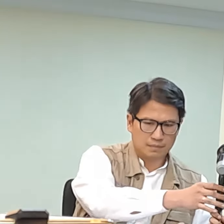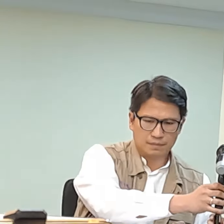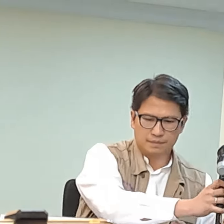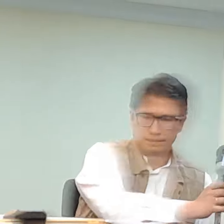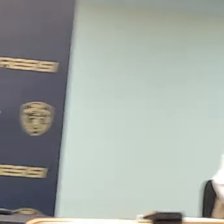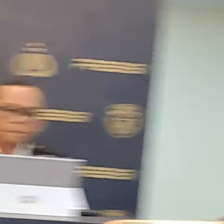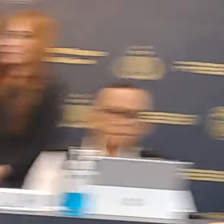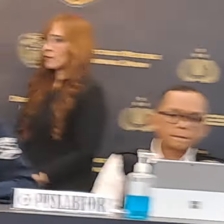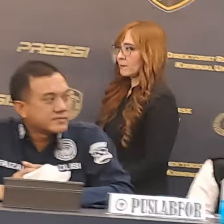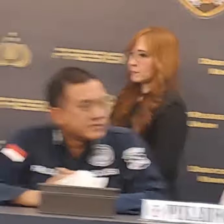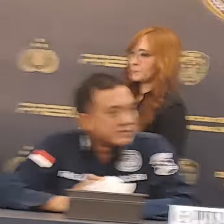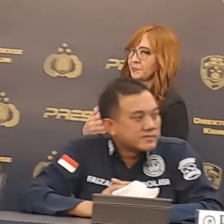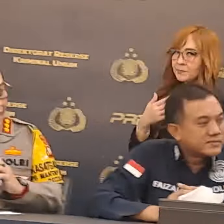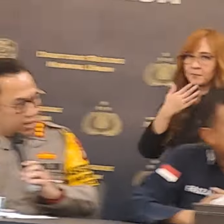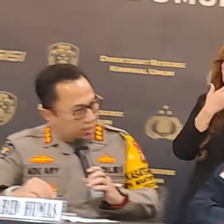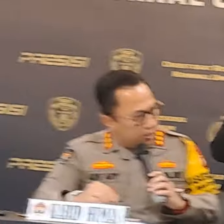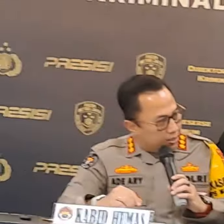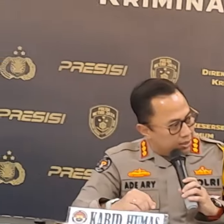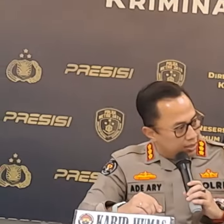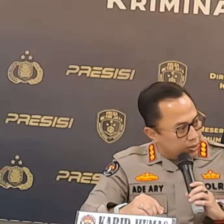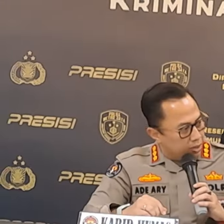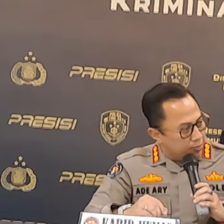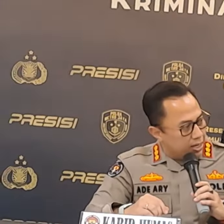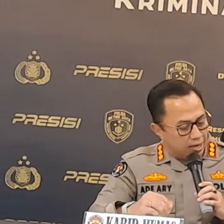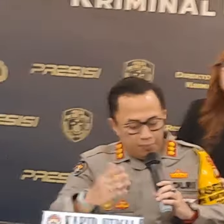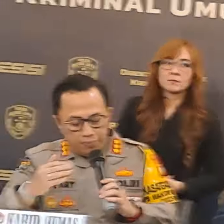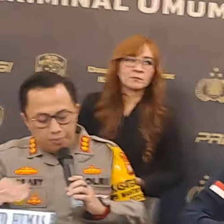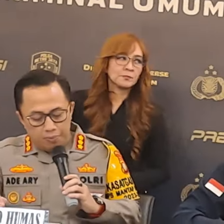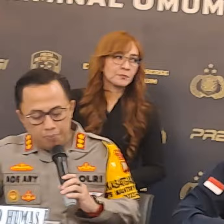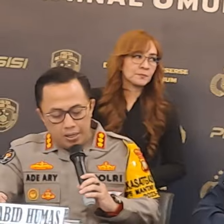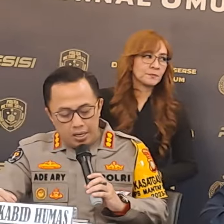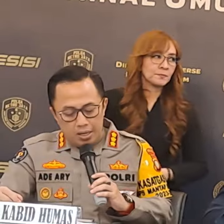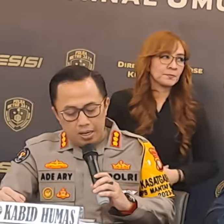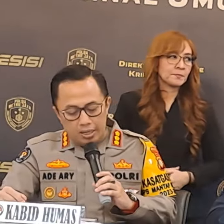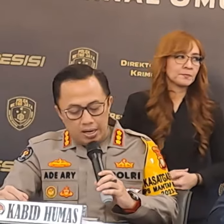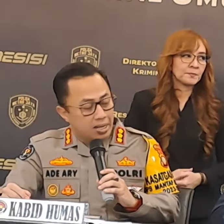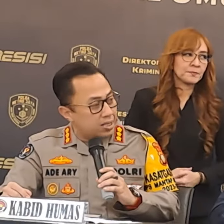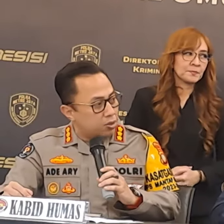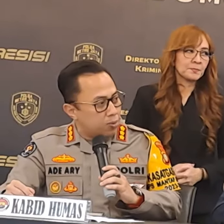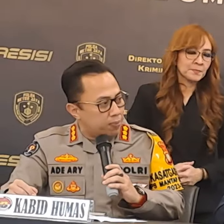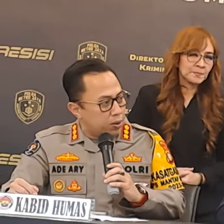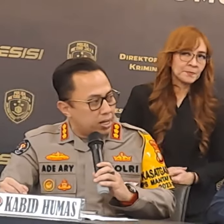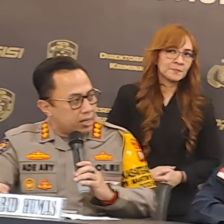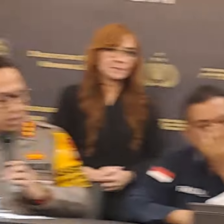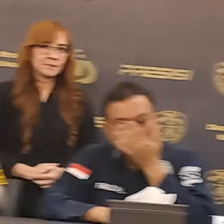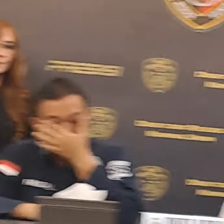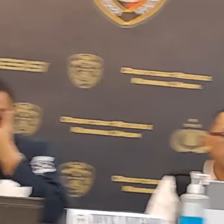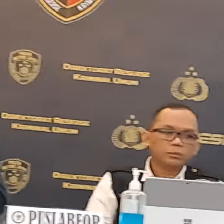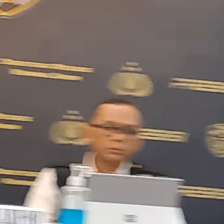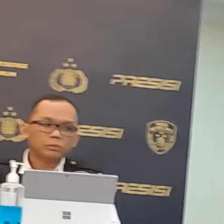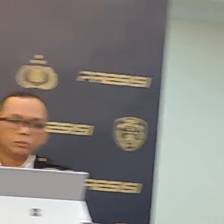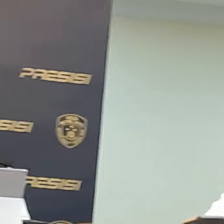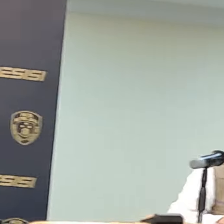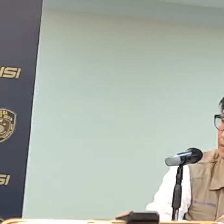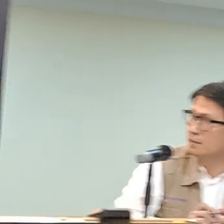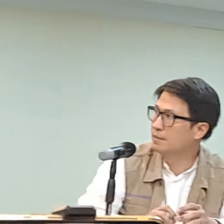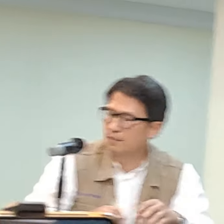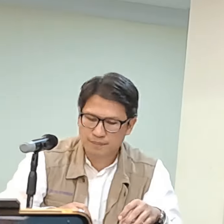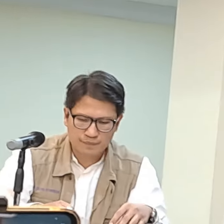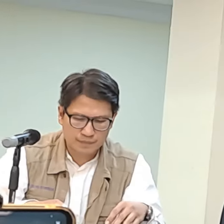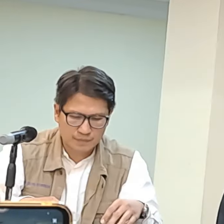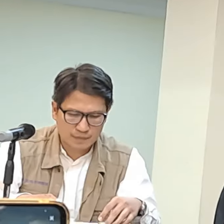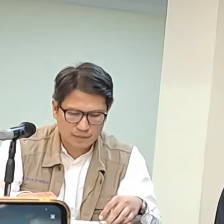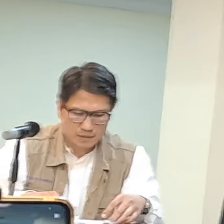Baik, terima kasih Bu Dokter Farah. Selanjutnya berkenan Pak Nathanael Sumampau dari Ketua